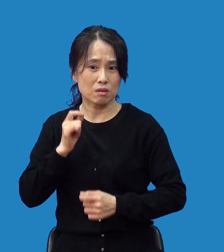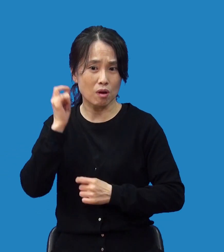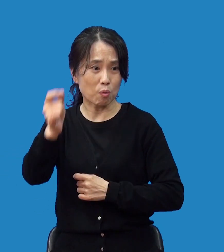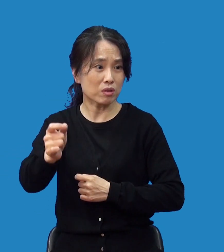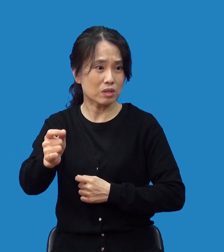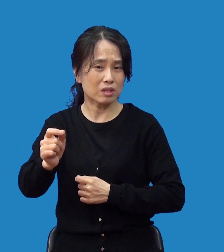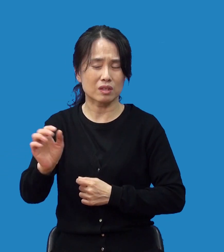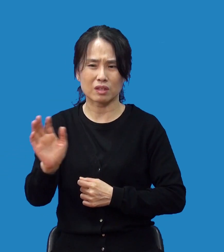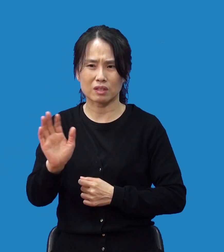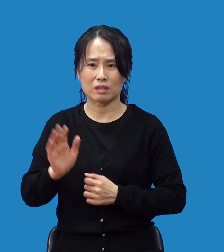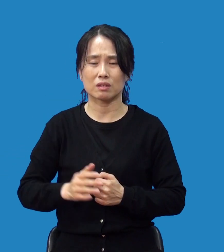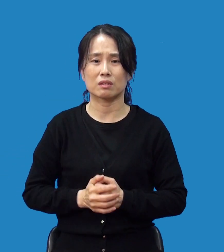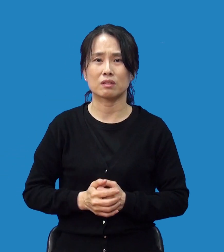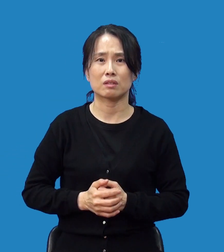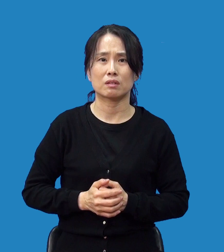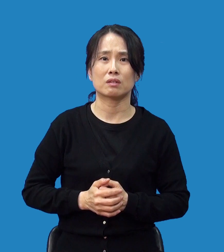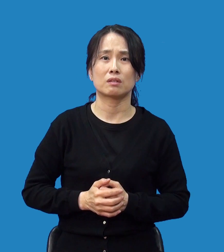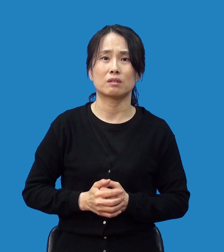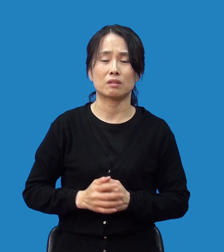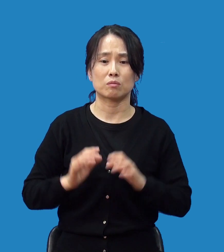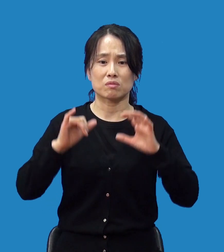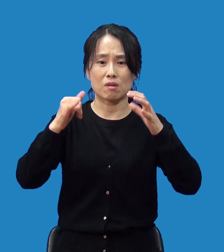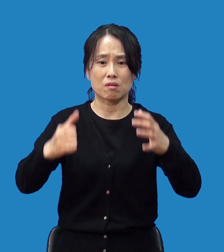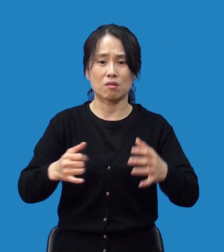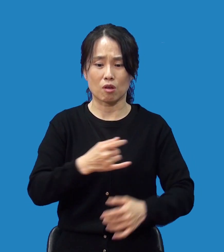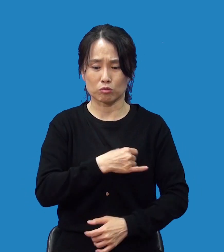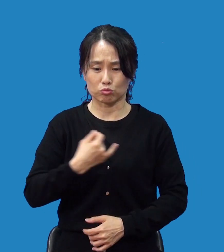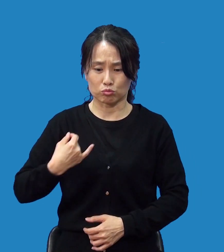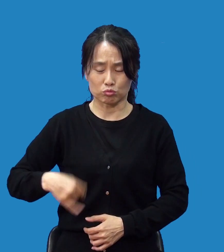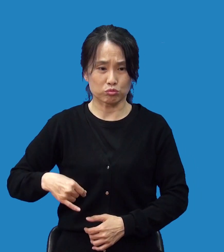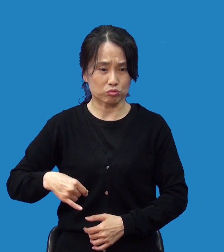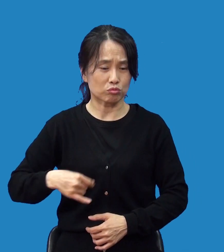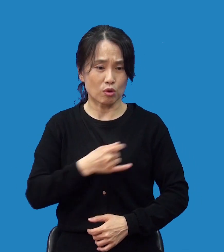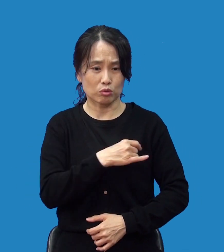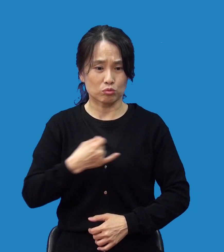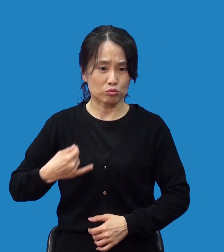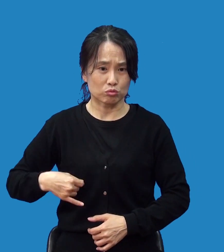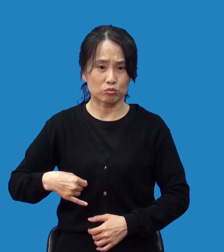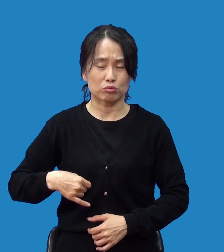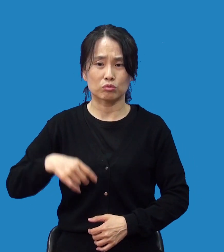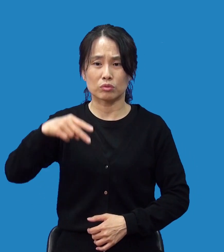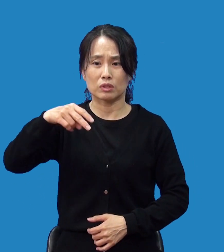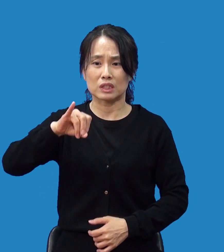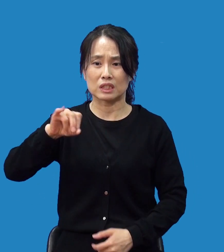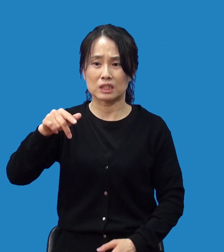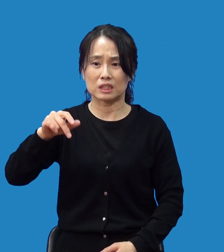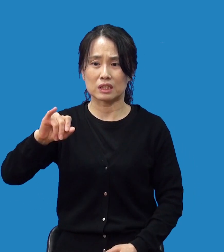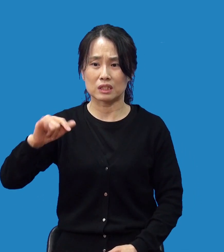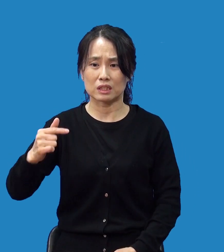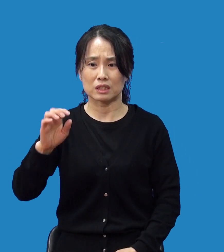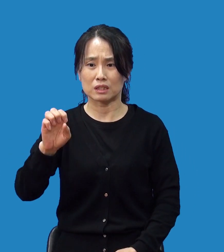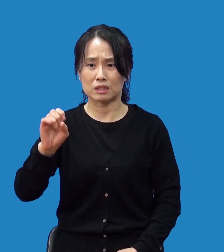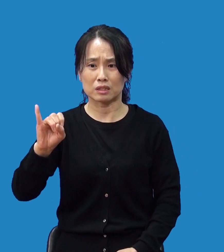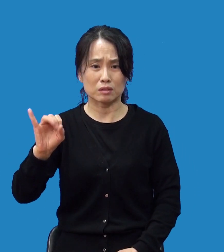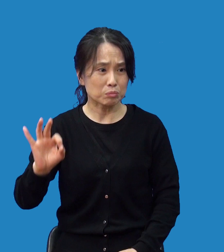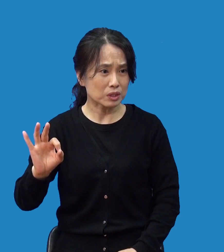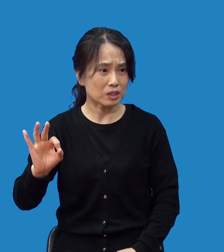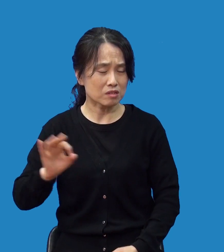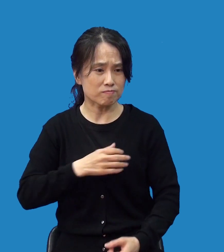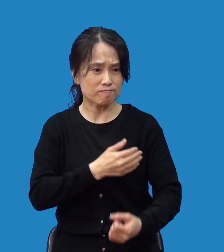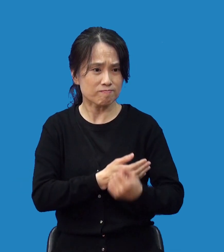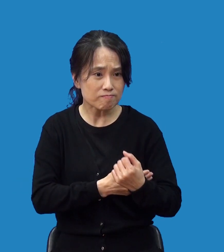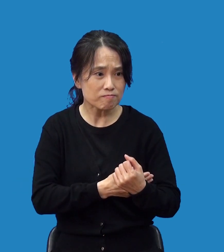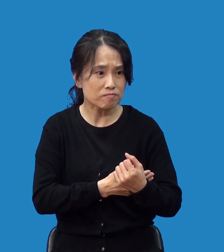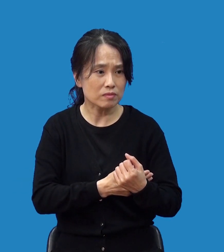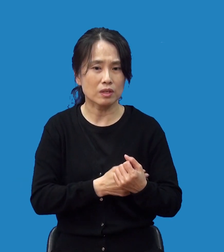중국몽으로 세계를 중화 세상으로 만들겠다는 시진핑의 권력 그 아름다움 헤세드 풀의 꽃과